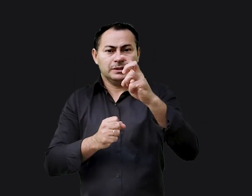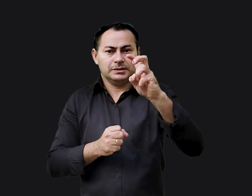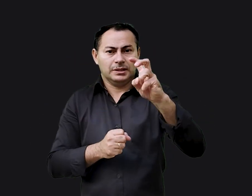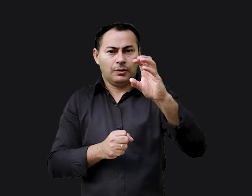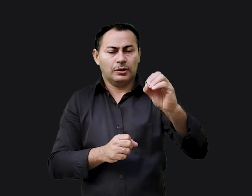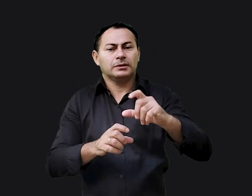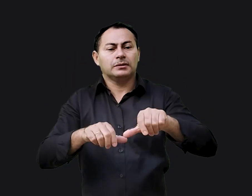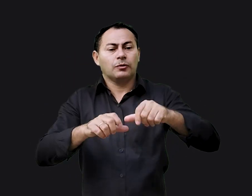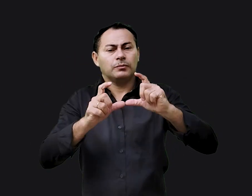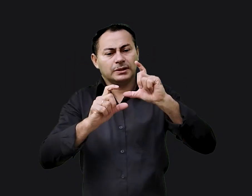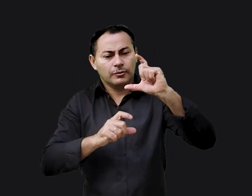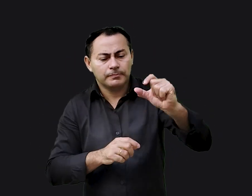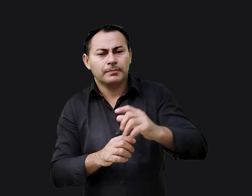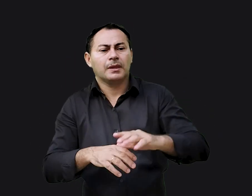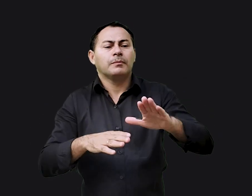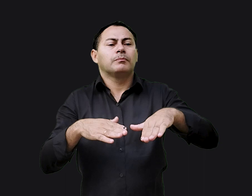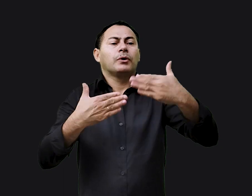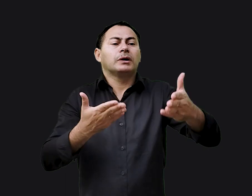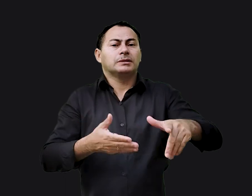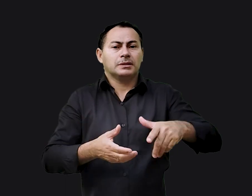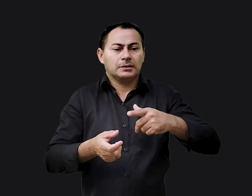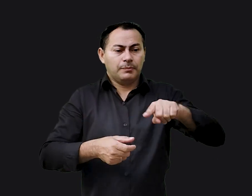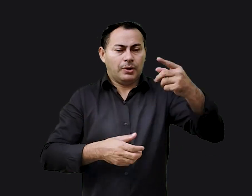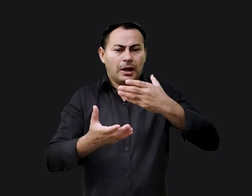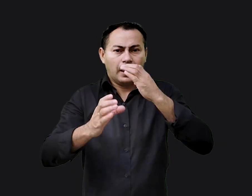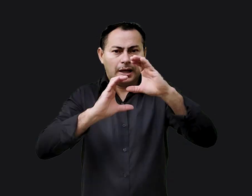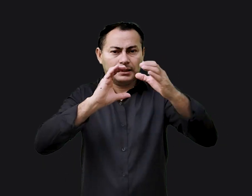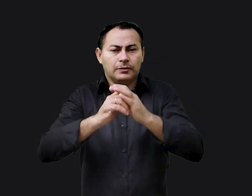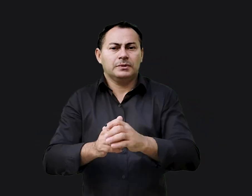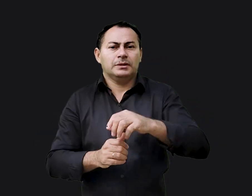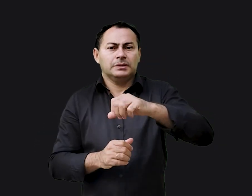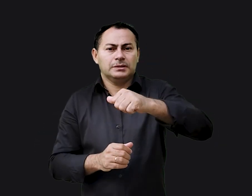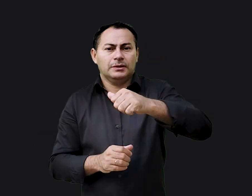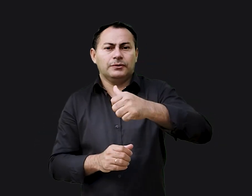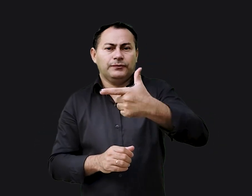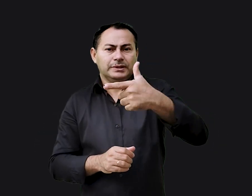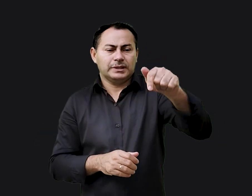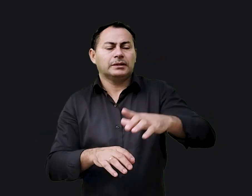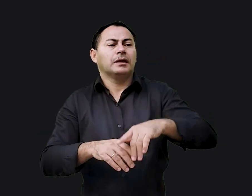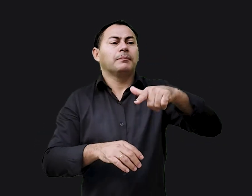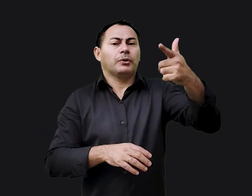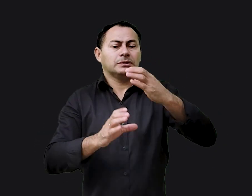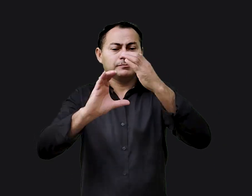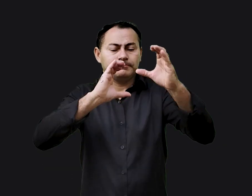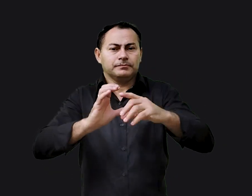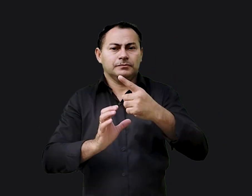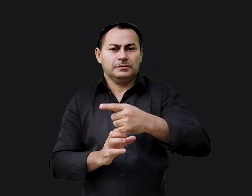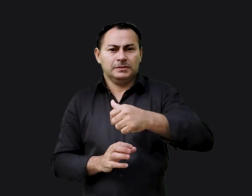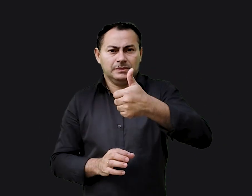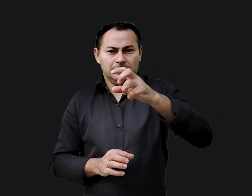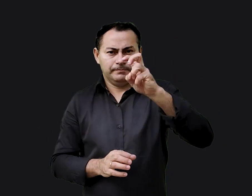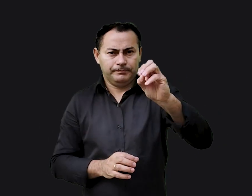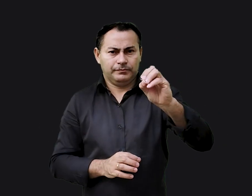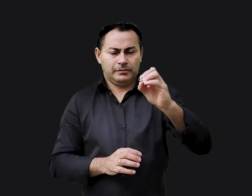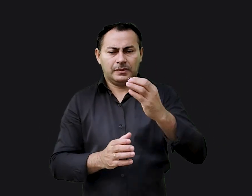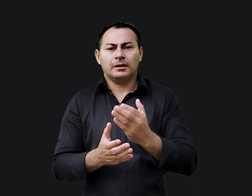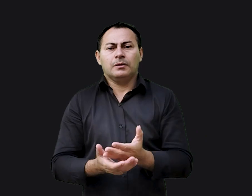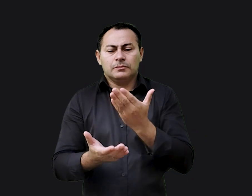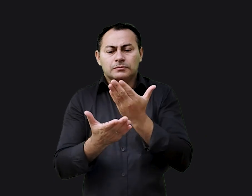um refrão depois cantavam 27 e depois os 150 o estudo desse Salmo é muito importante